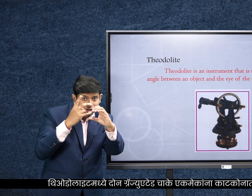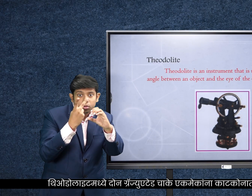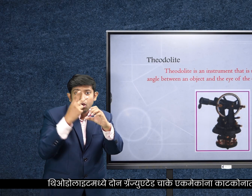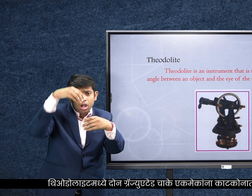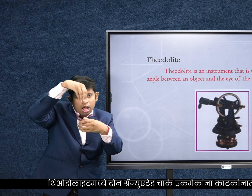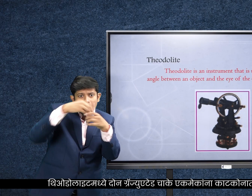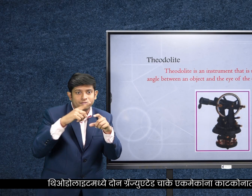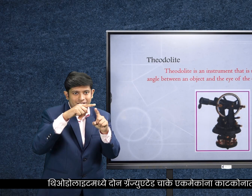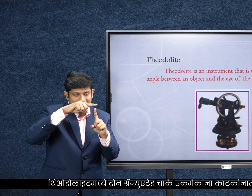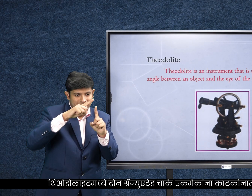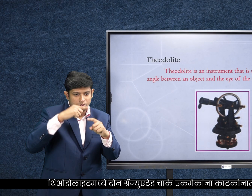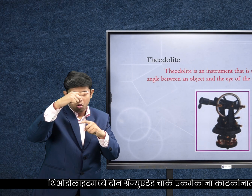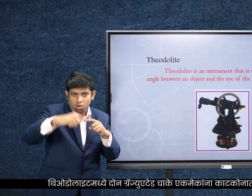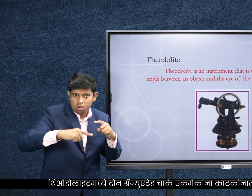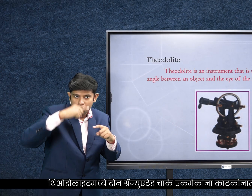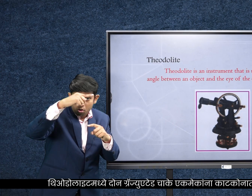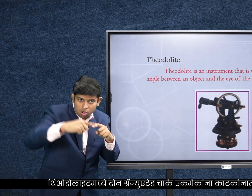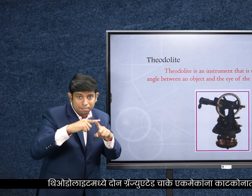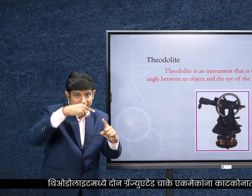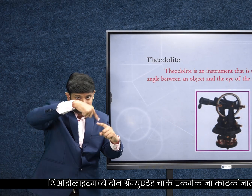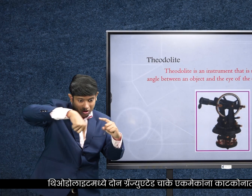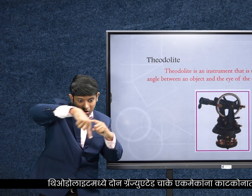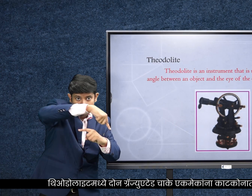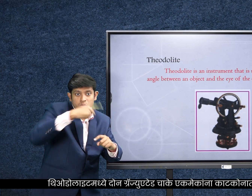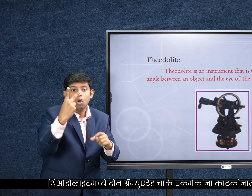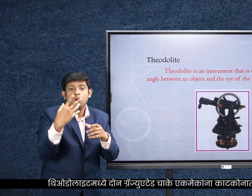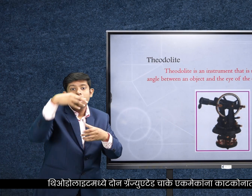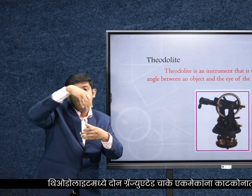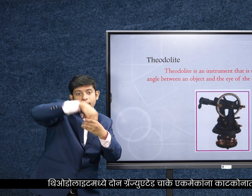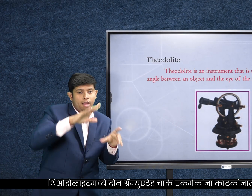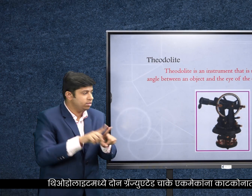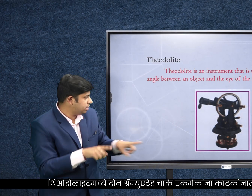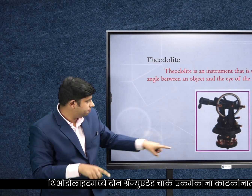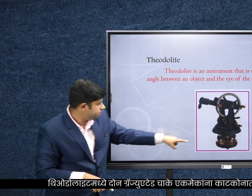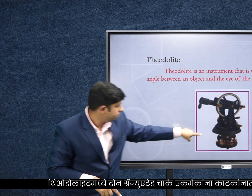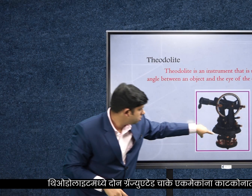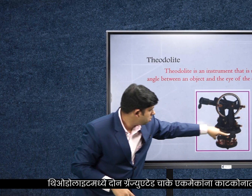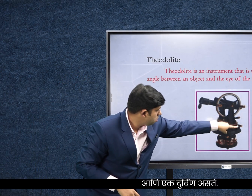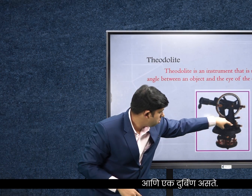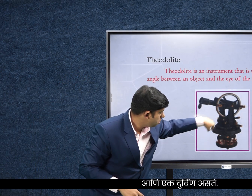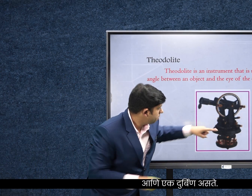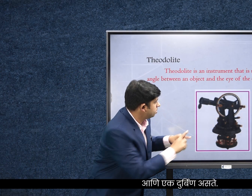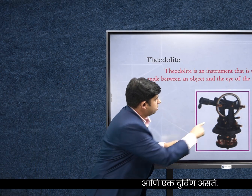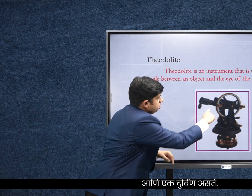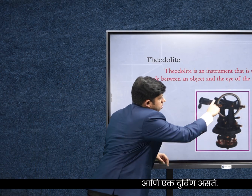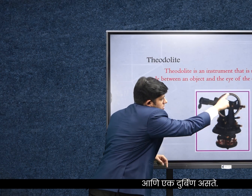थिओडोलाइटमध्ये दोन ग्रॅज्युएटेड चाके एकमेकांना काटकोनात ठेवलेली असतात आणि एक दुर्बीण असते.